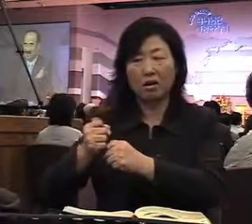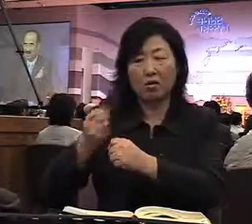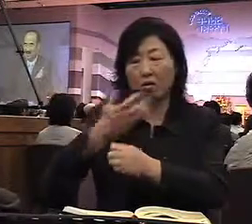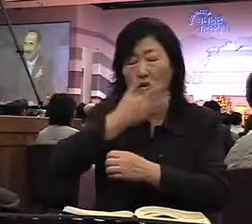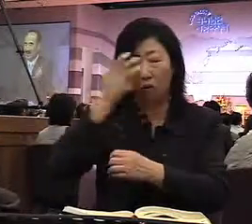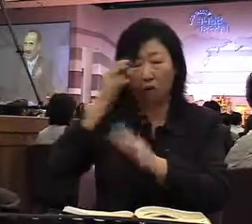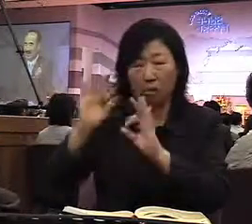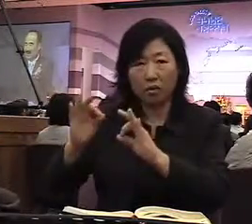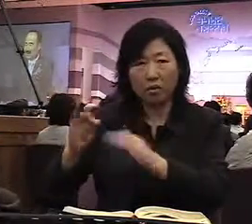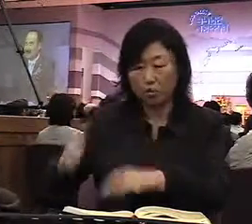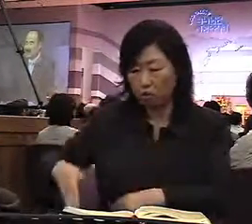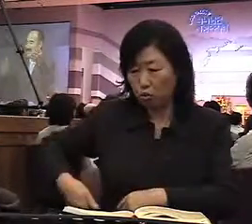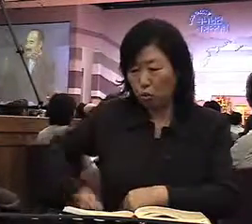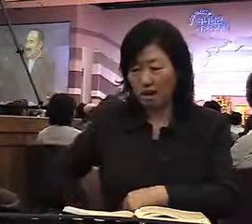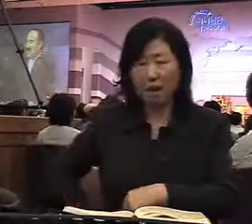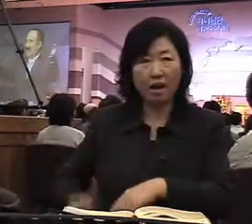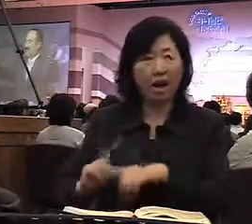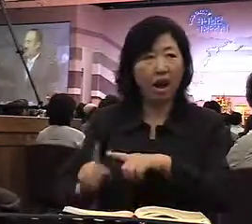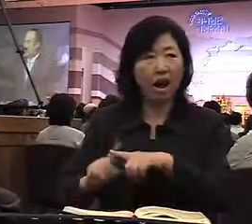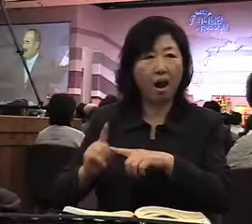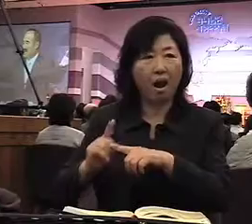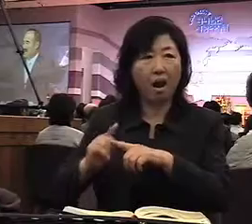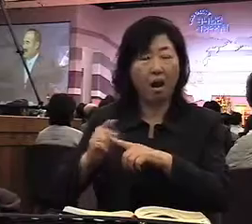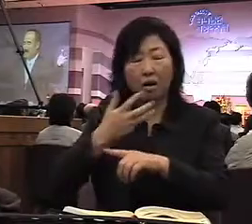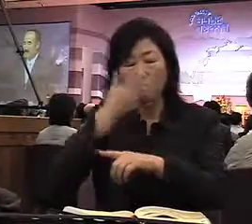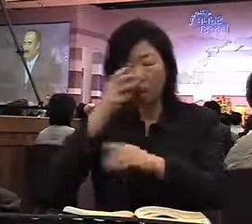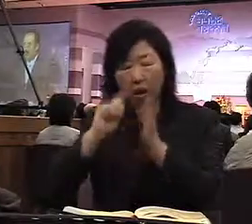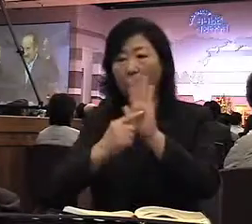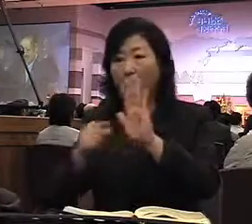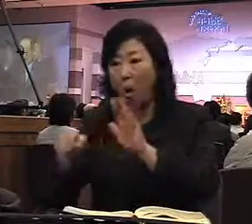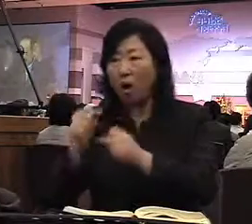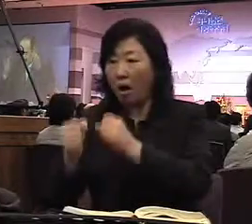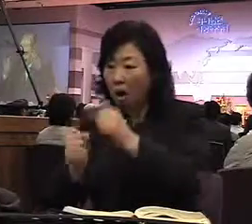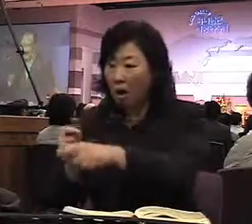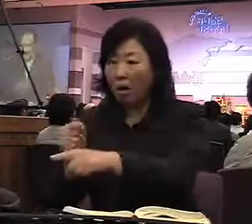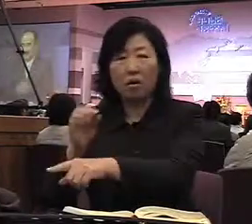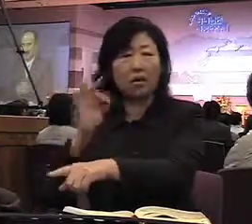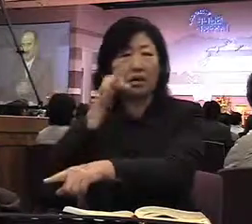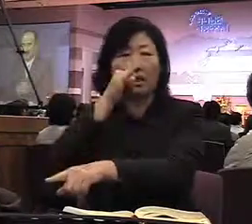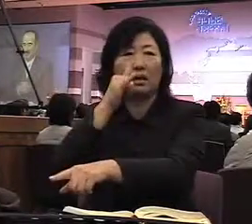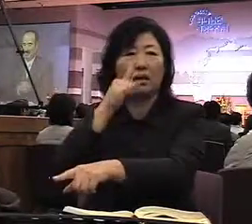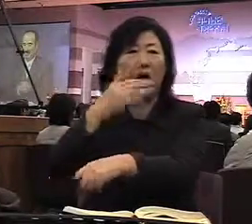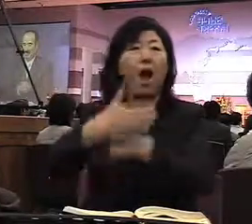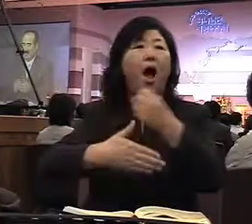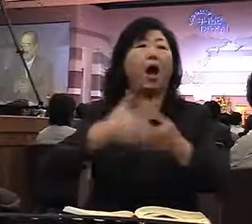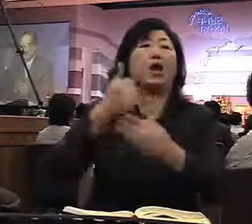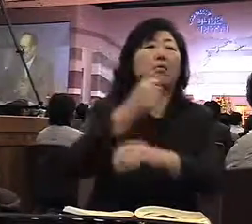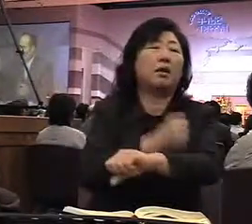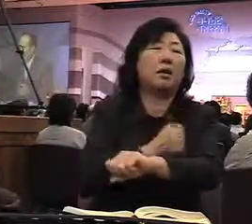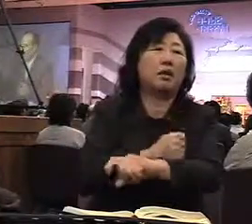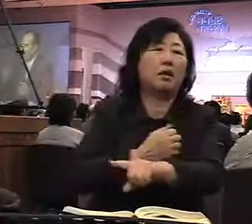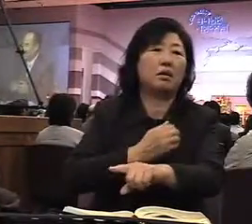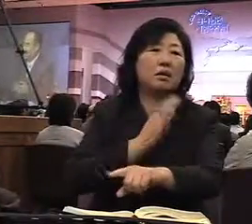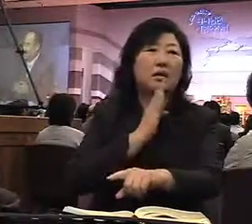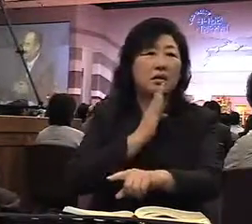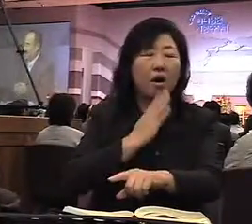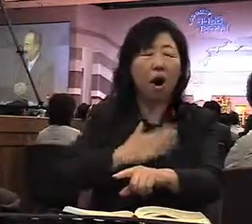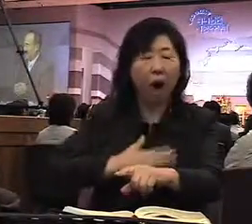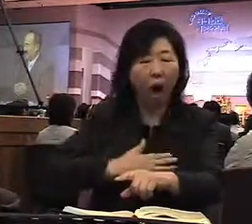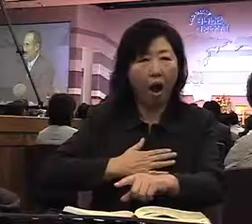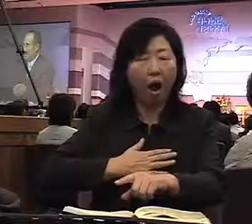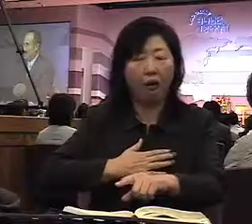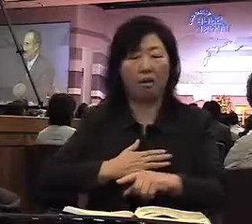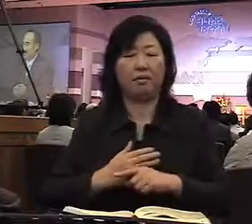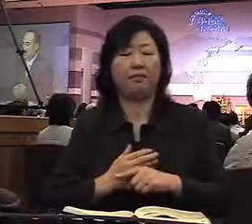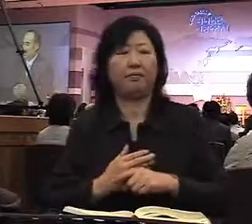것이 있어요. 이 아이는 이 얘기를 아무에게도 하지 않았어요. 하나님의 했다는 사실을 알고 있어요. 이 얘기를 하면 미쳤다고 할 것 같아서